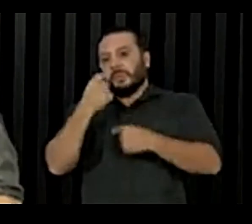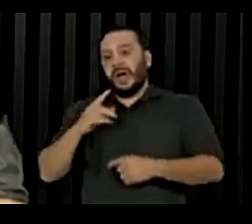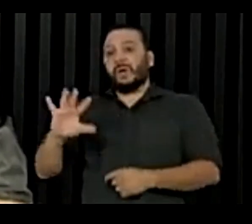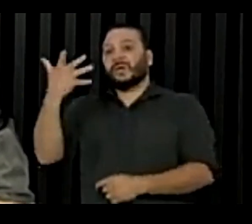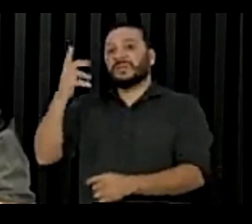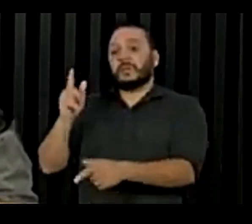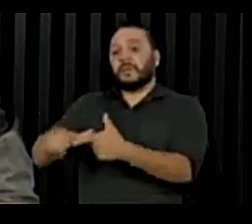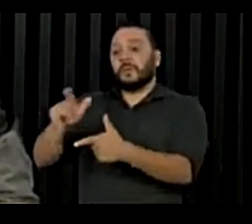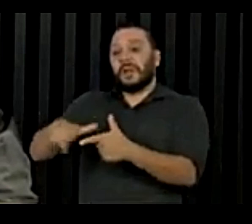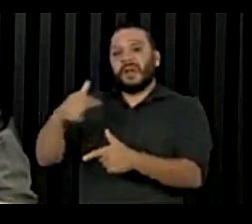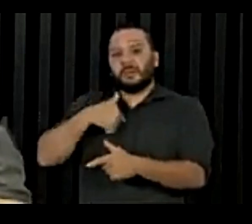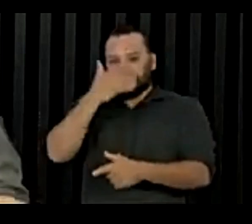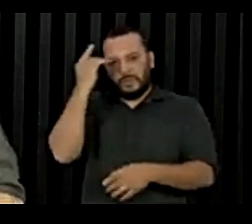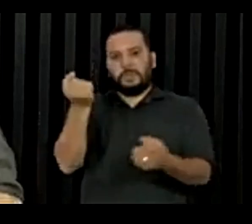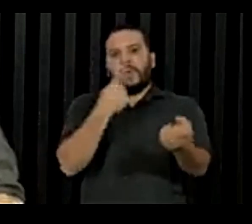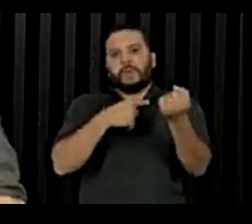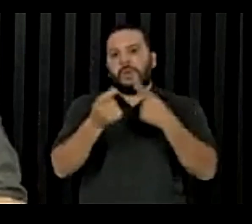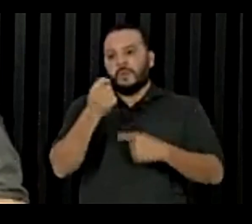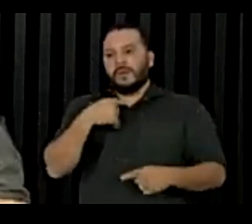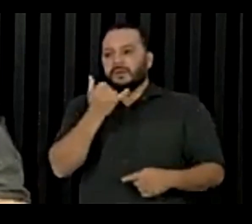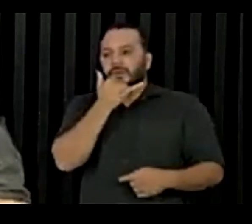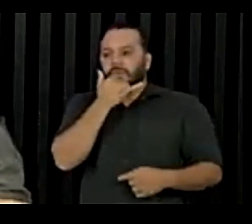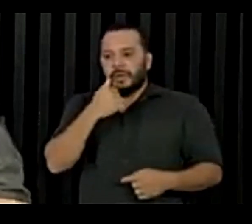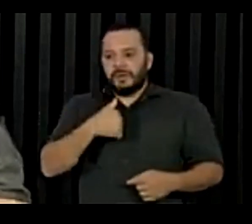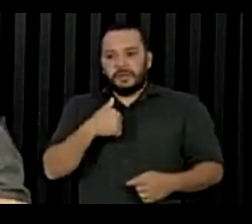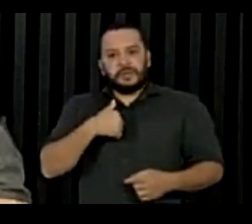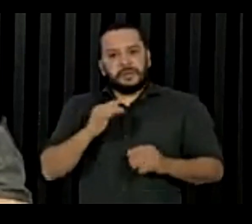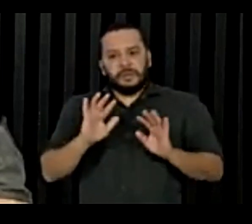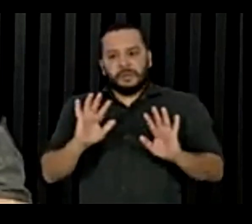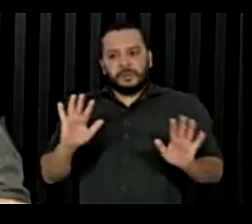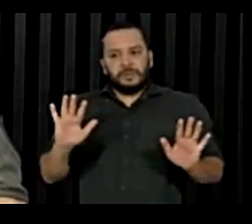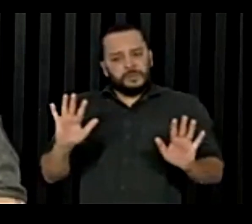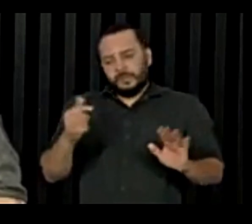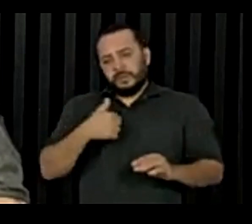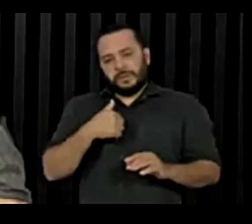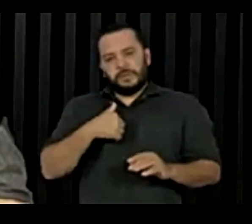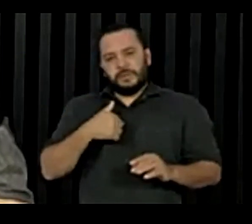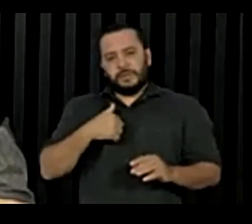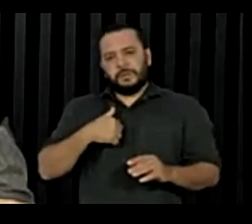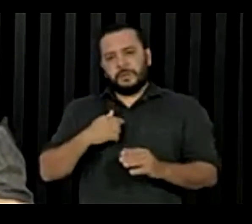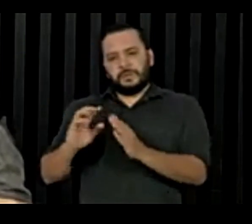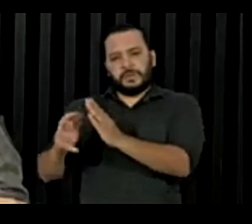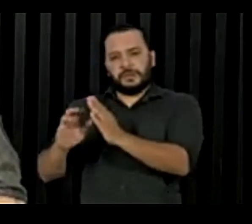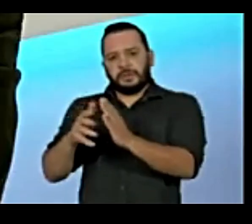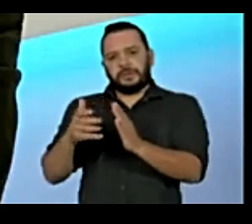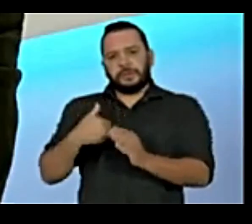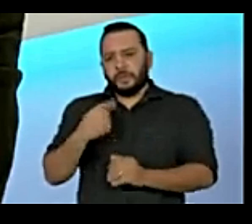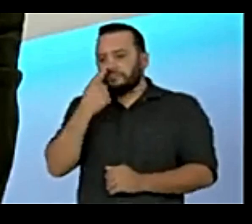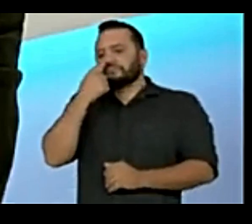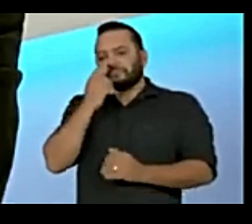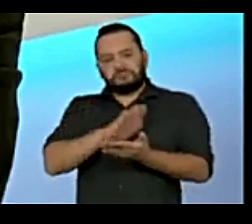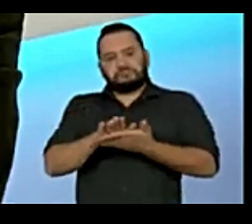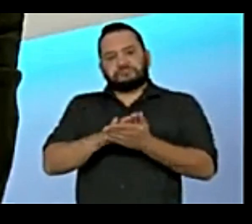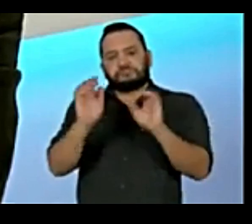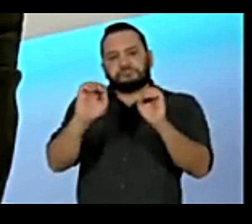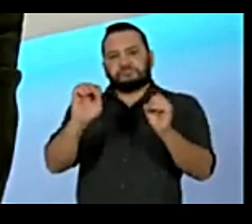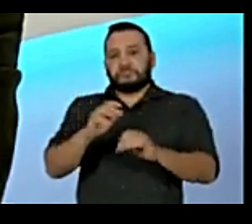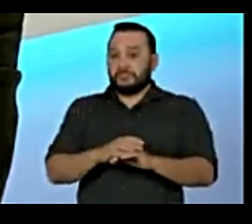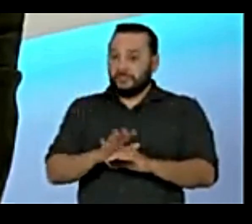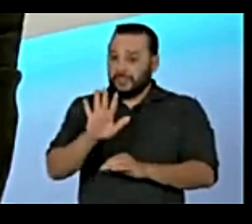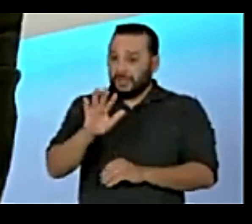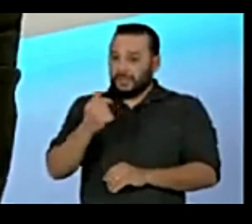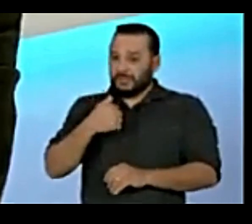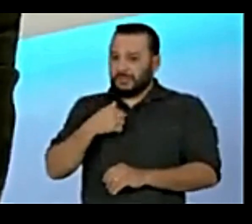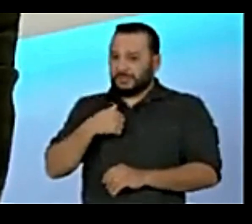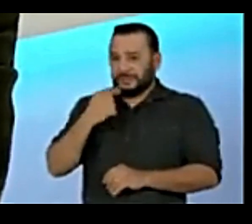momento eu não tenho nenhuma identificação com um partido específico. Ô Felipe, aproveitando, tudo bem, mas eu queria colocar a seguinte